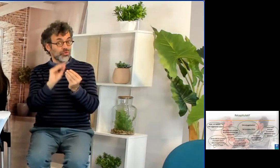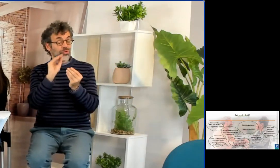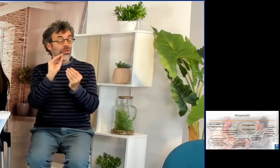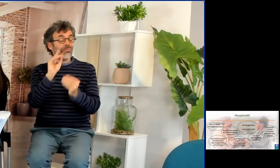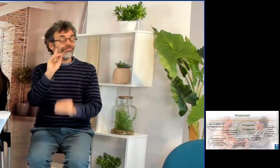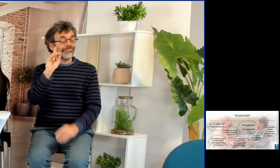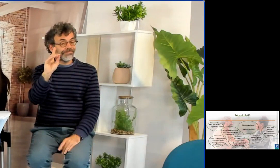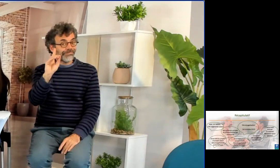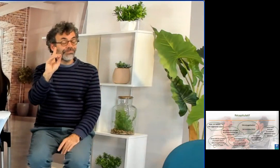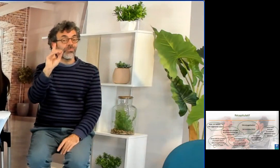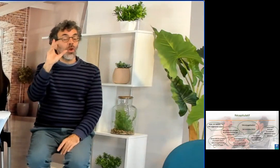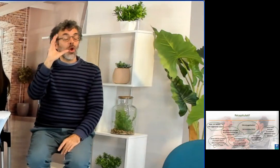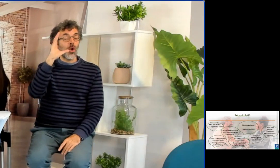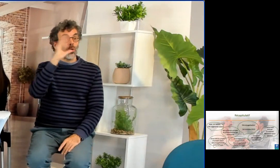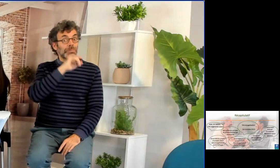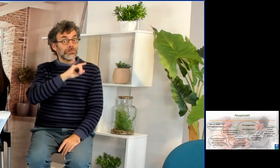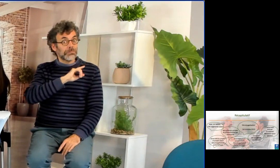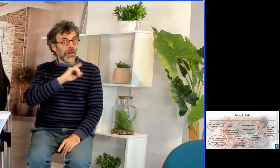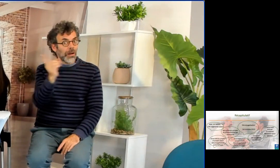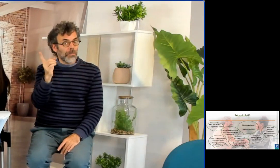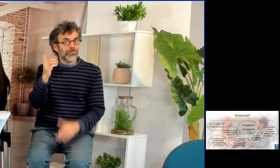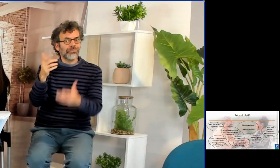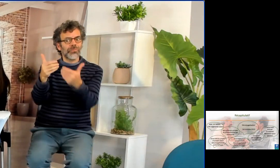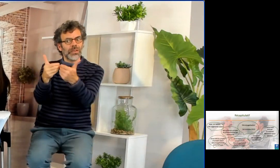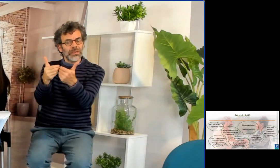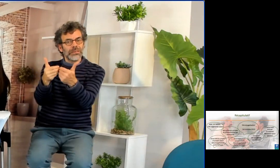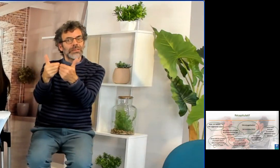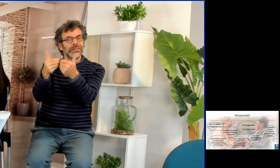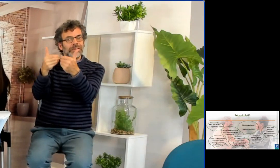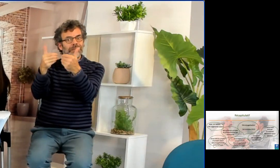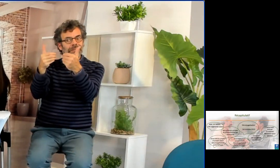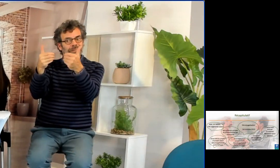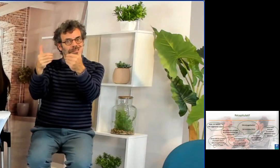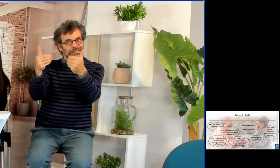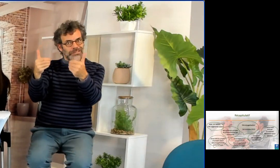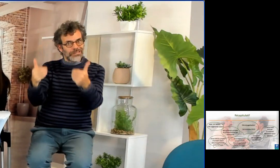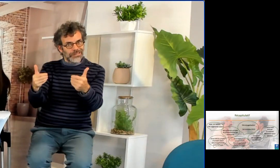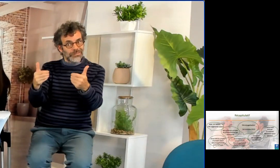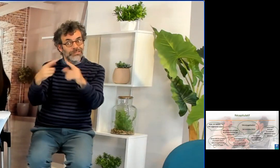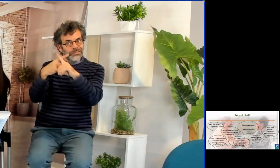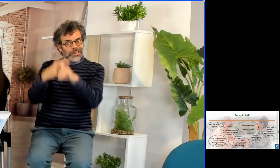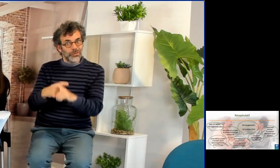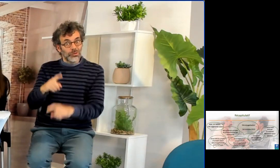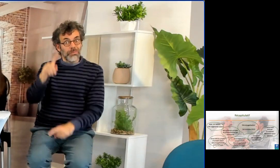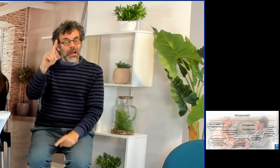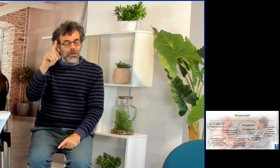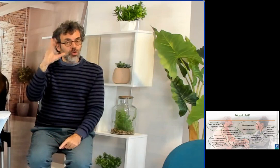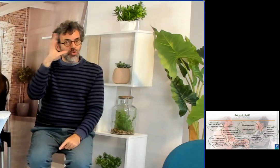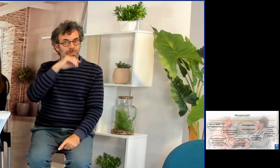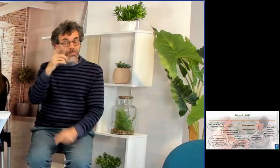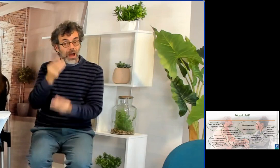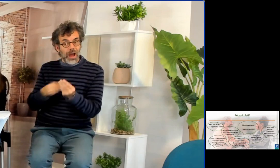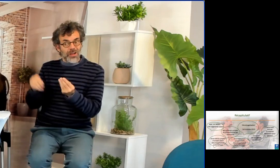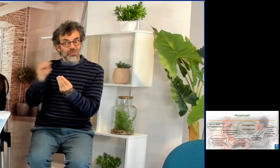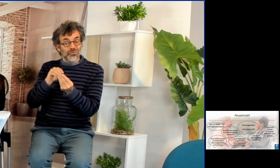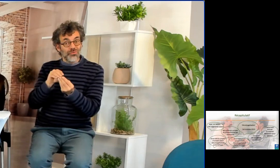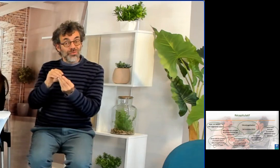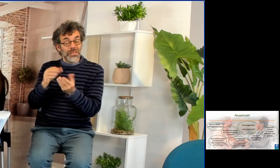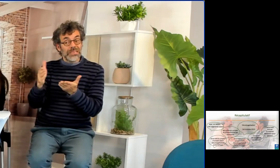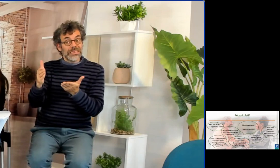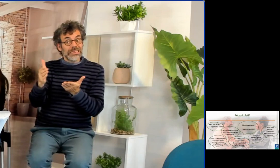de la déconjugalisation, elle n'exclut par contre pas la charge des enfants et de leurs ressources. Cela